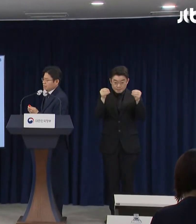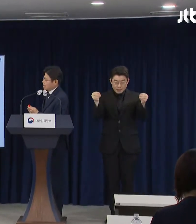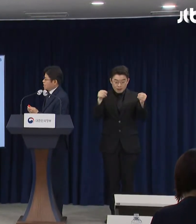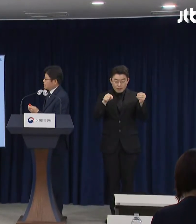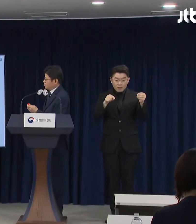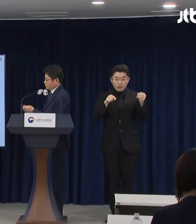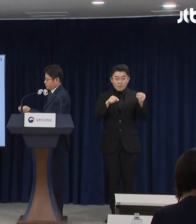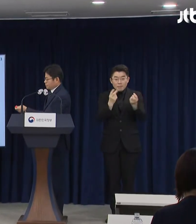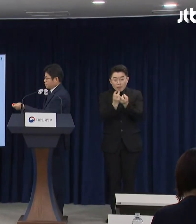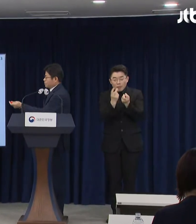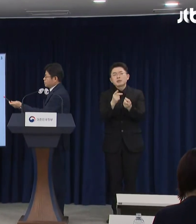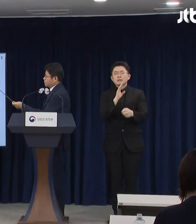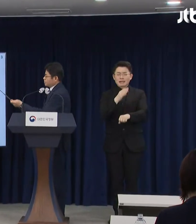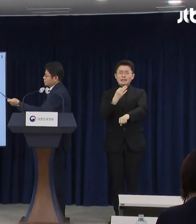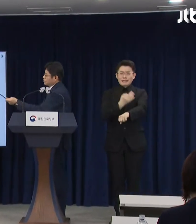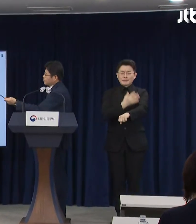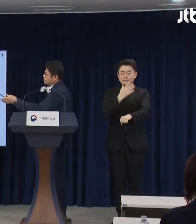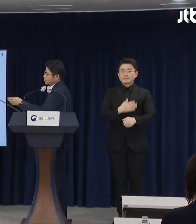단순하게 되어 있습니다.